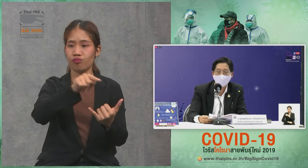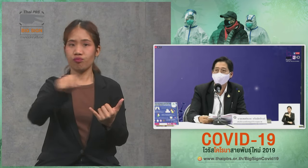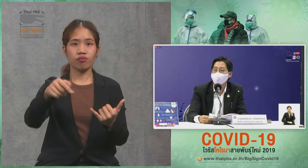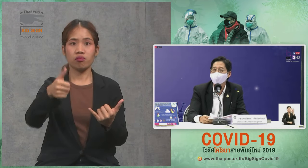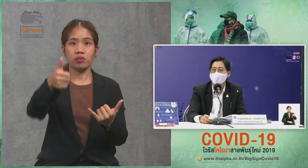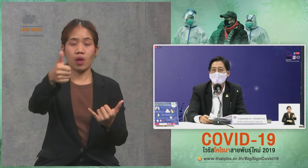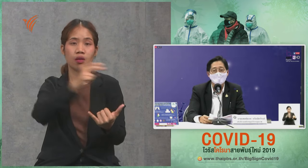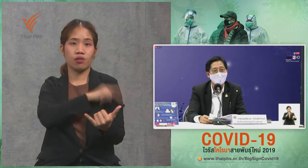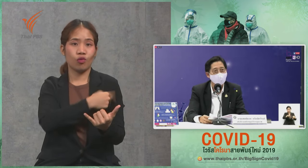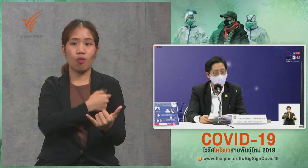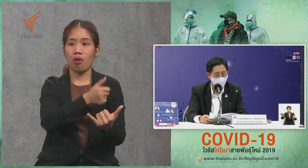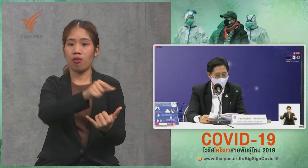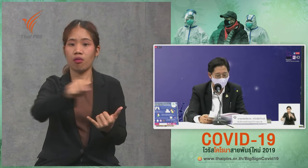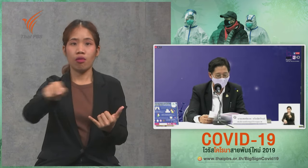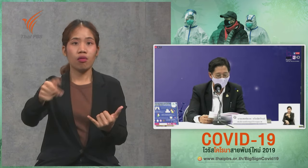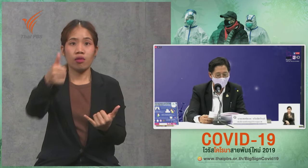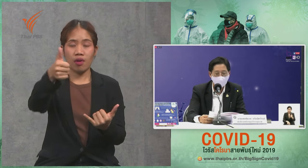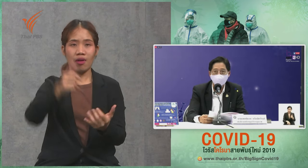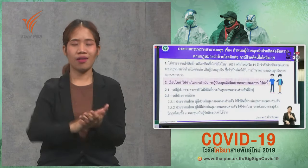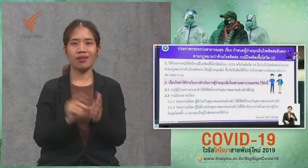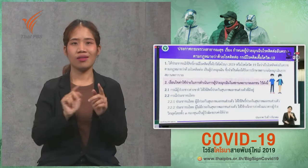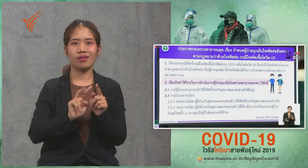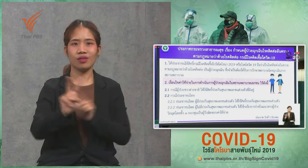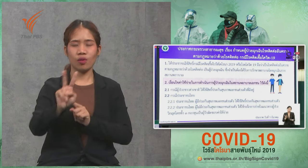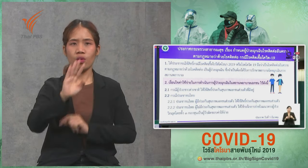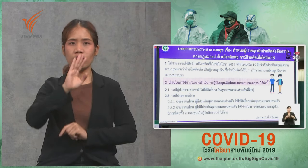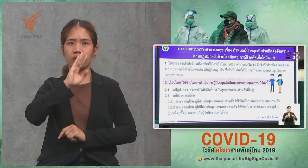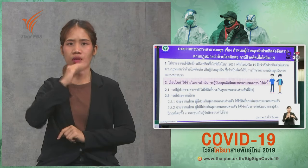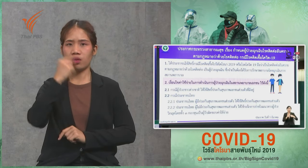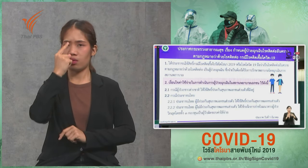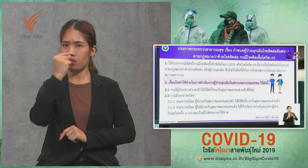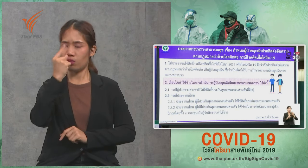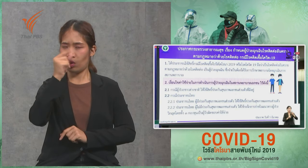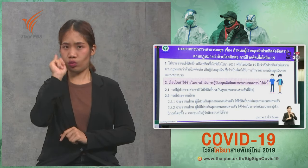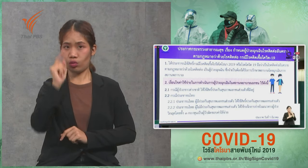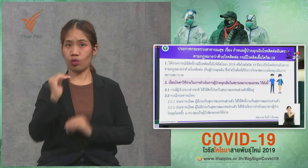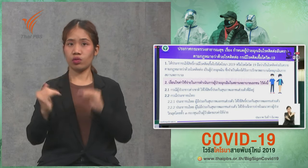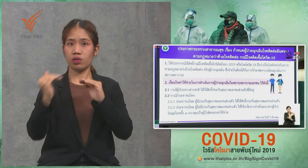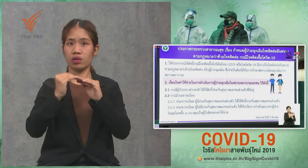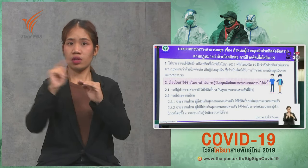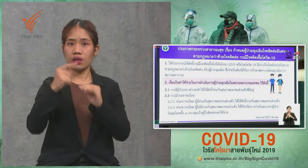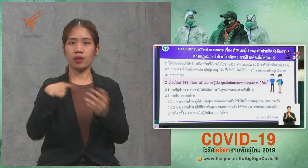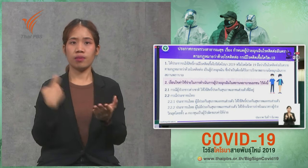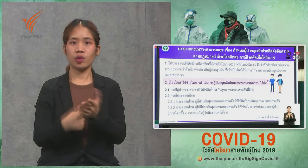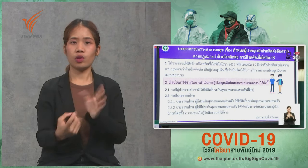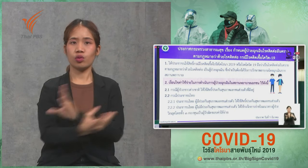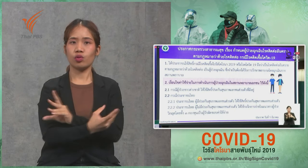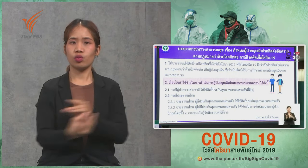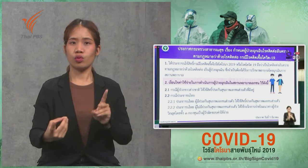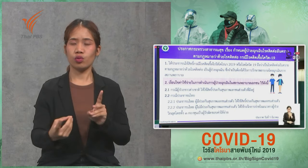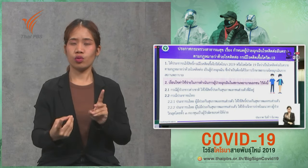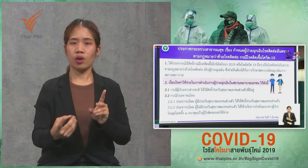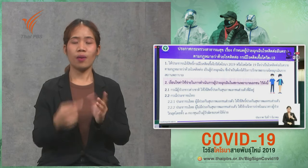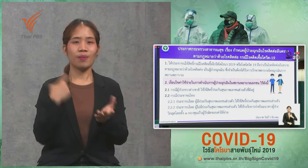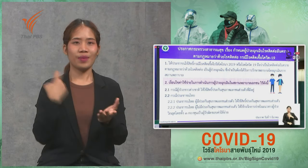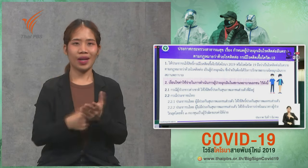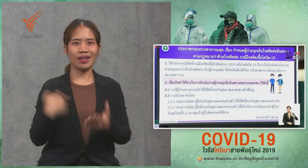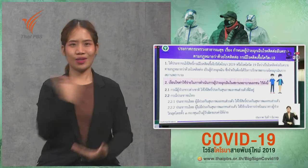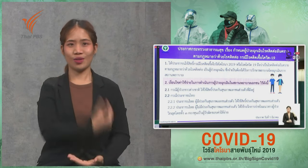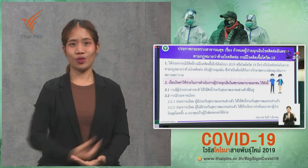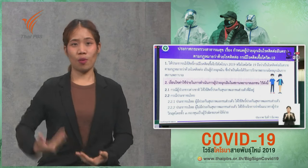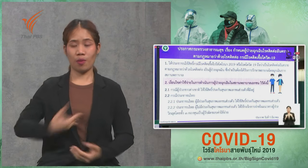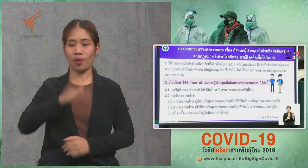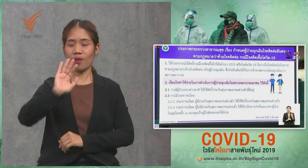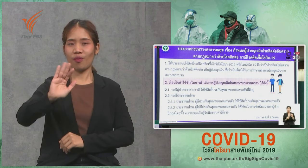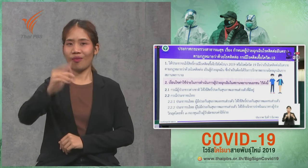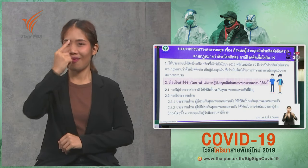ขค่าใช้จ่ายนะครับถ้าเป็นชาวต่างชาติเนี่ยก็ต้องใช้สิทธิ์ประกันสุขภาพของตัวเองที่มีอยู่นะครับคน